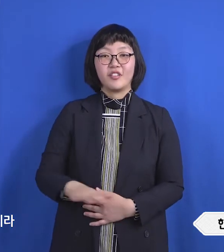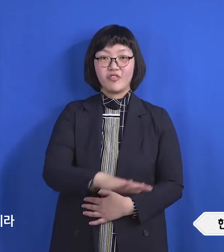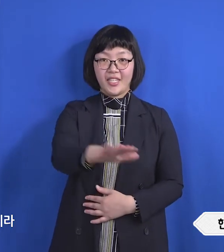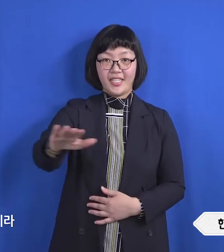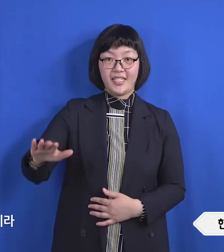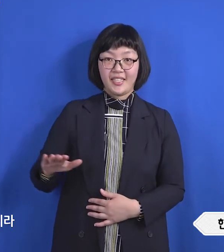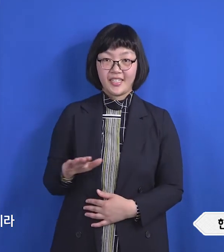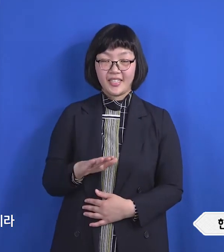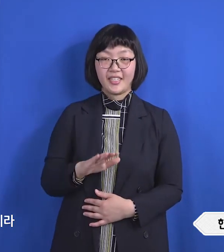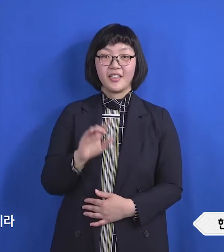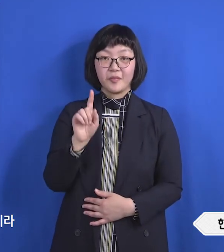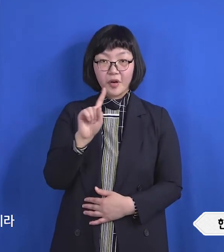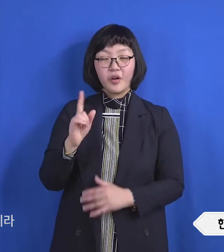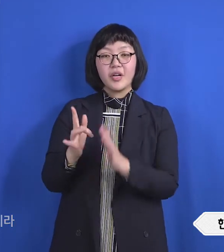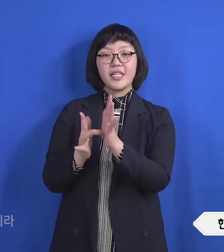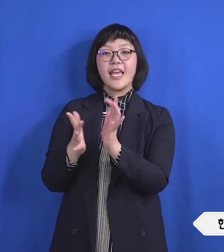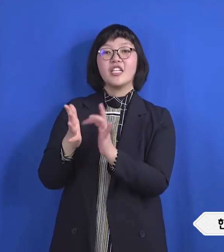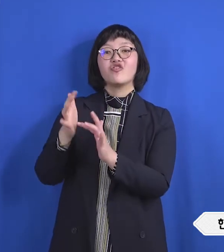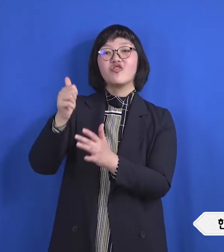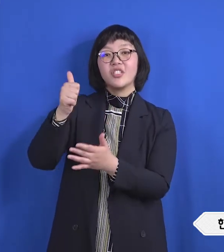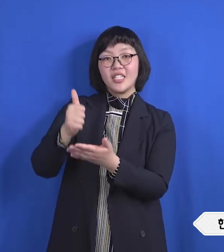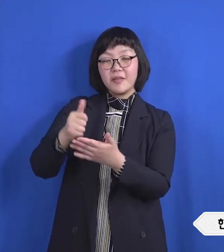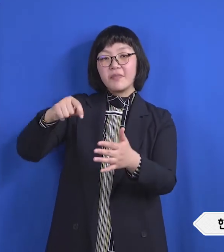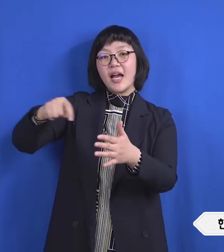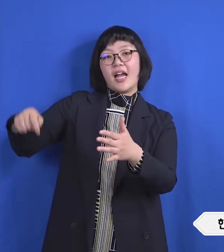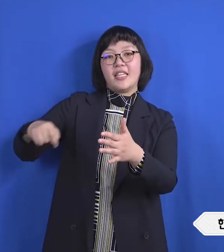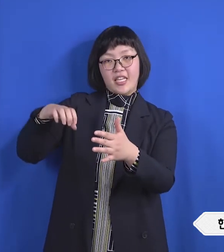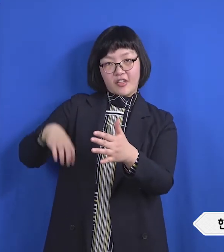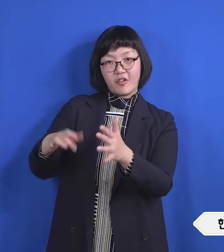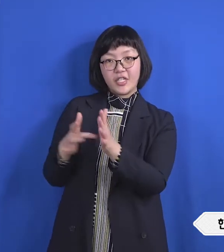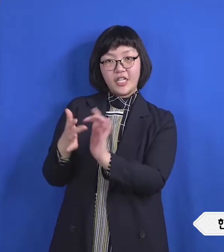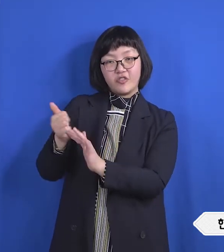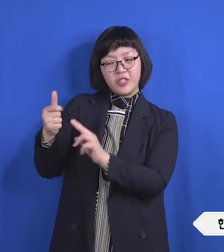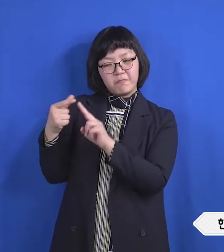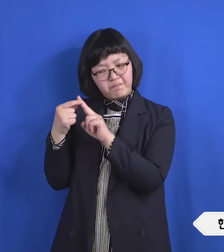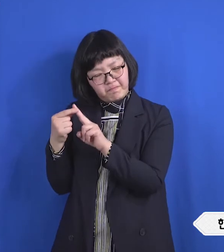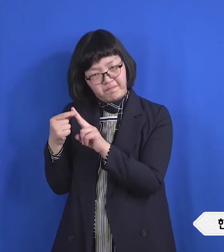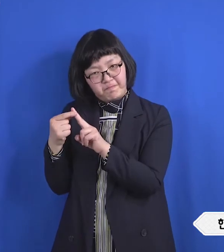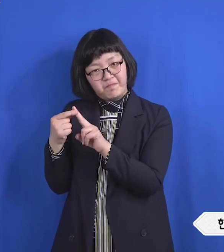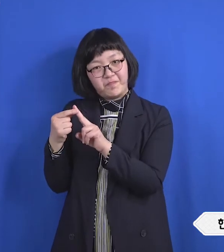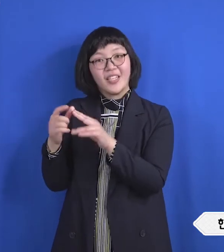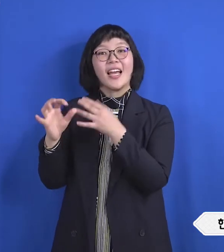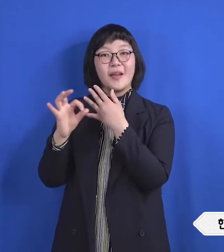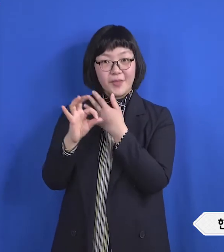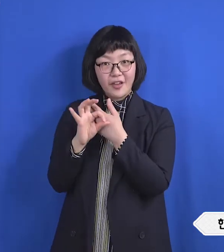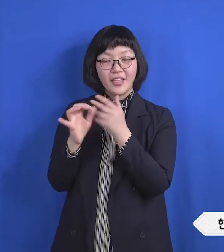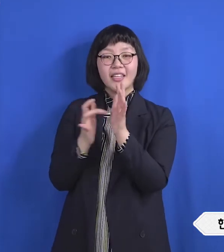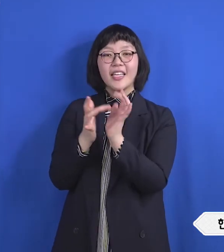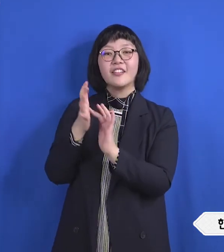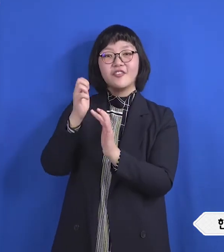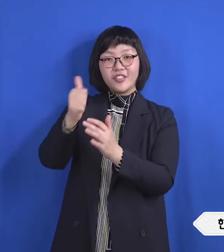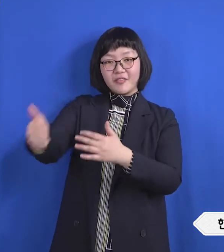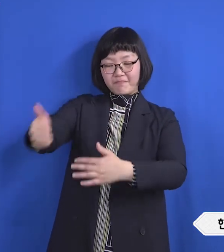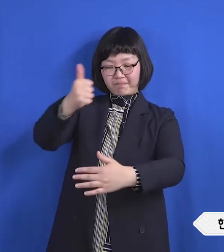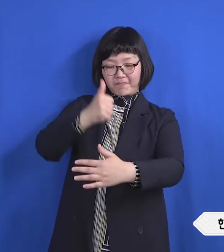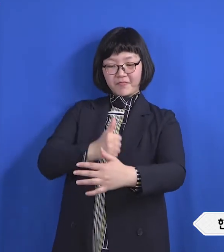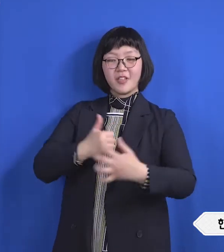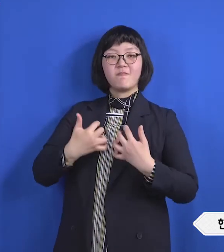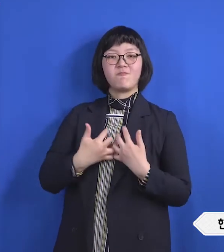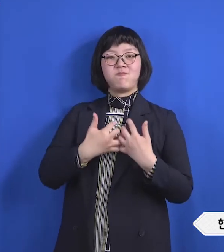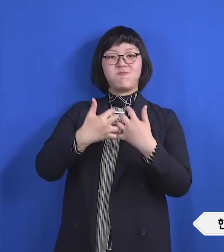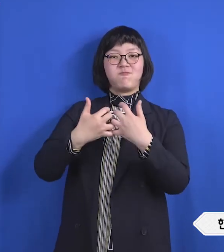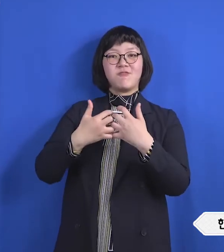우리가 이 예수님 안에 딱 붙어 있을 때, 다른 말로 하면 예수로 충만해질 때